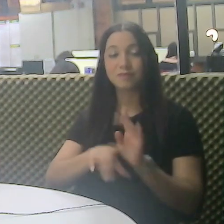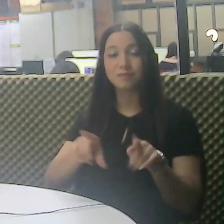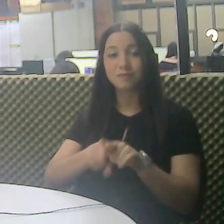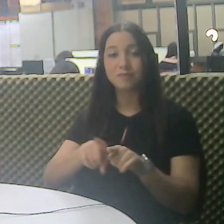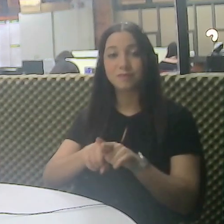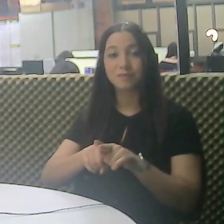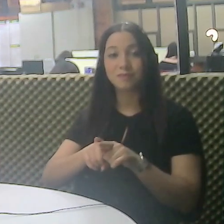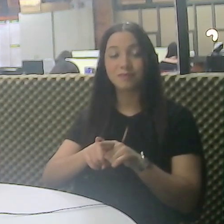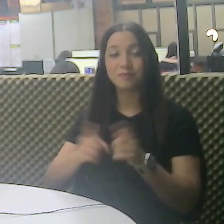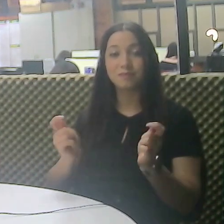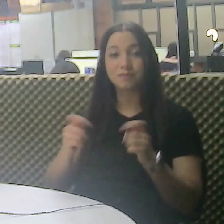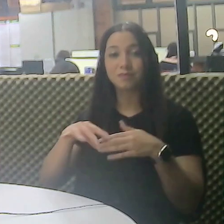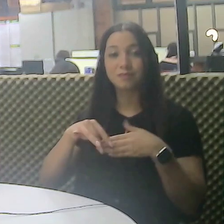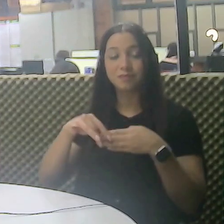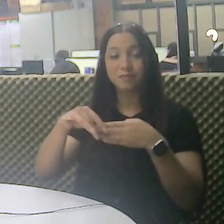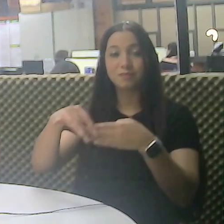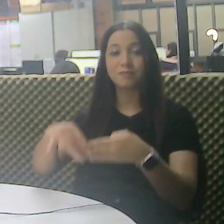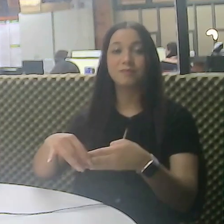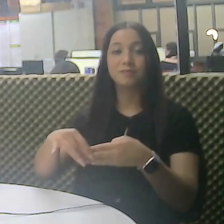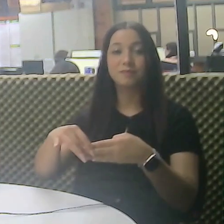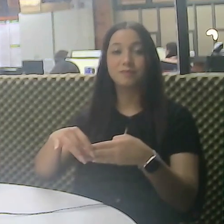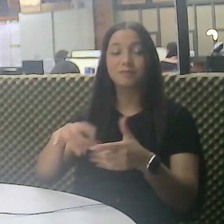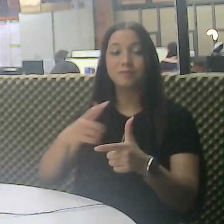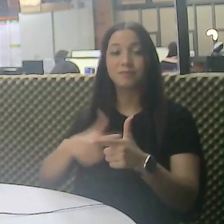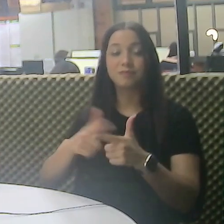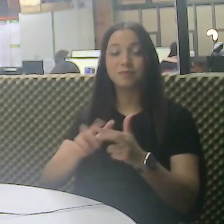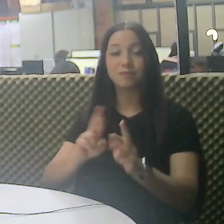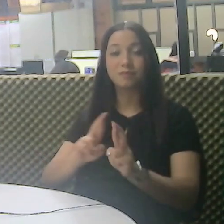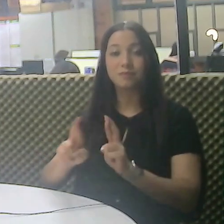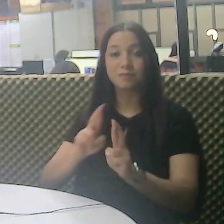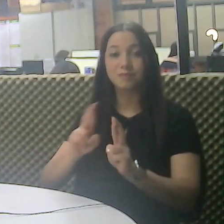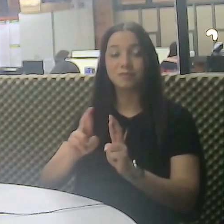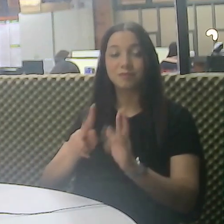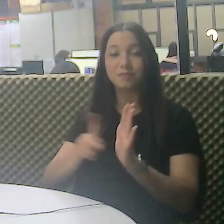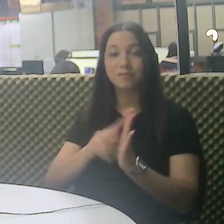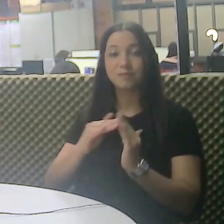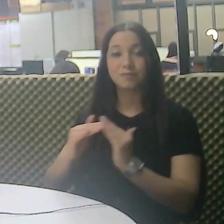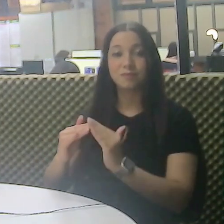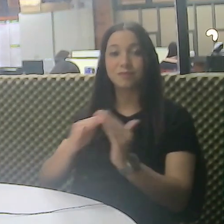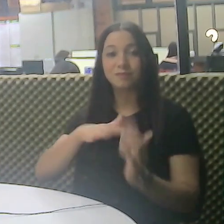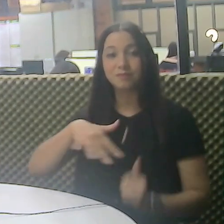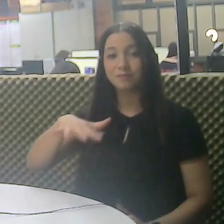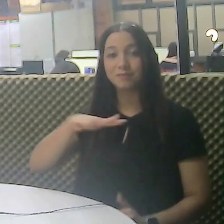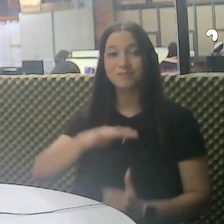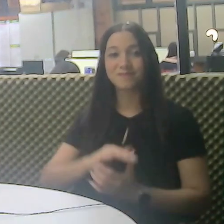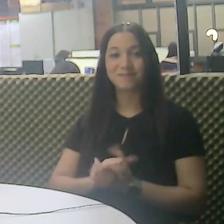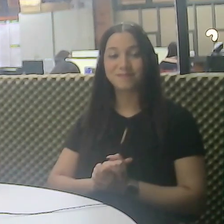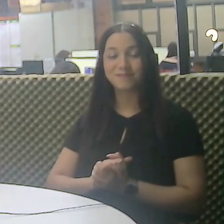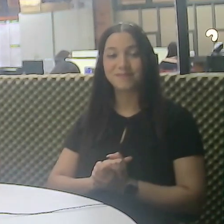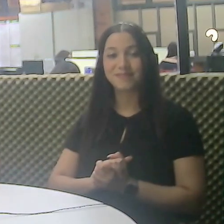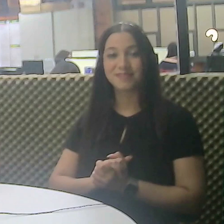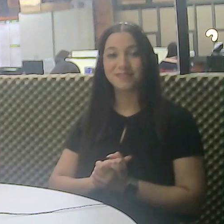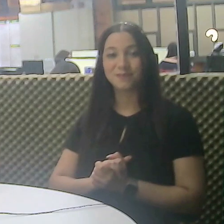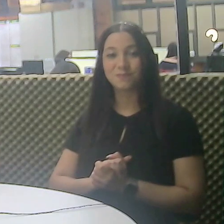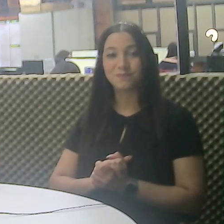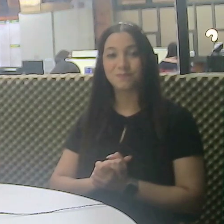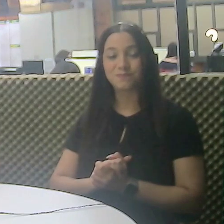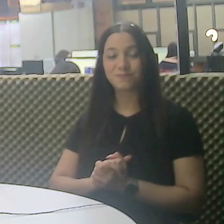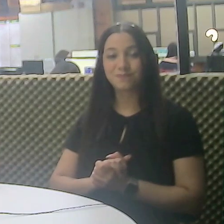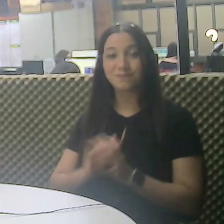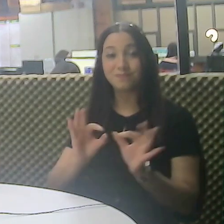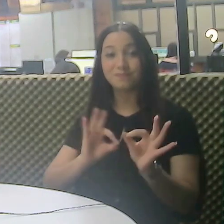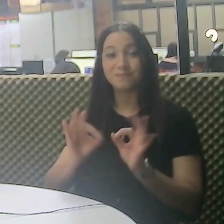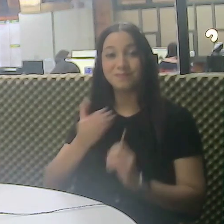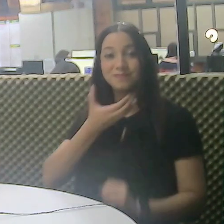de fornecimento de encaminhamentos para solucionar demandas apresentadas pelos moradores. Dentro da